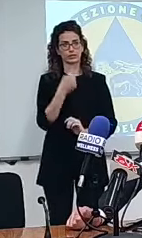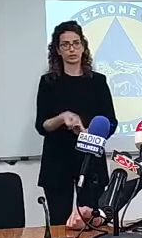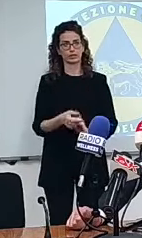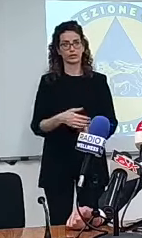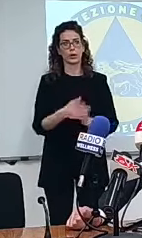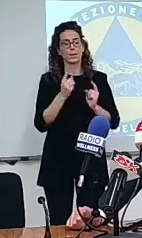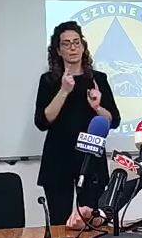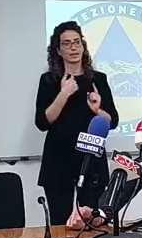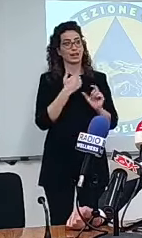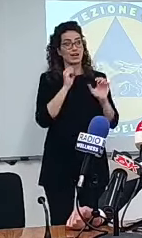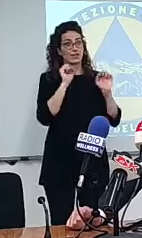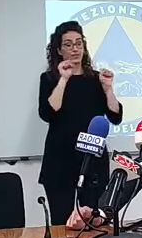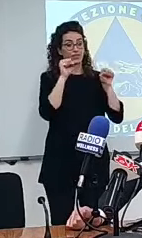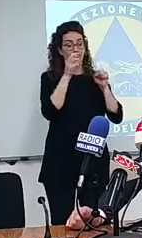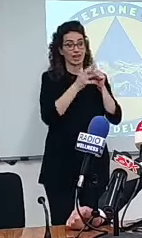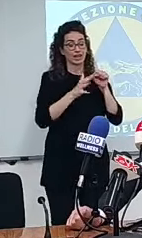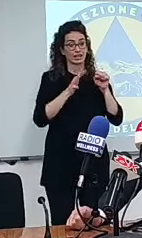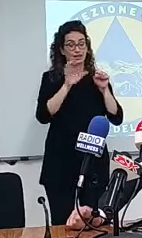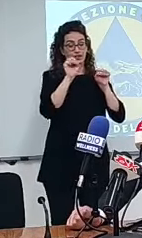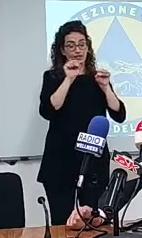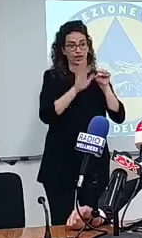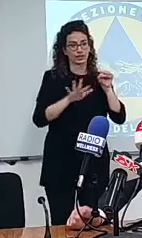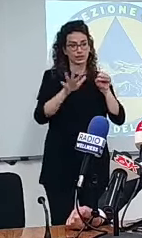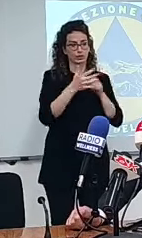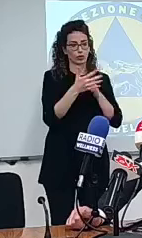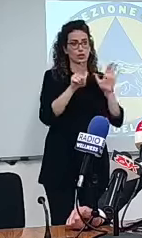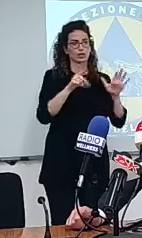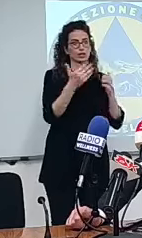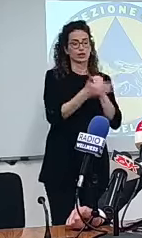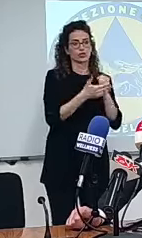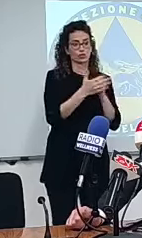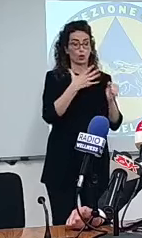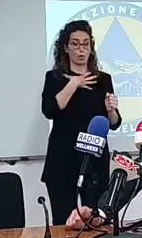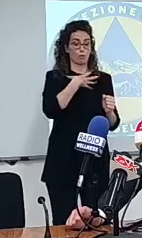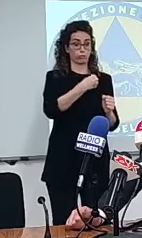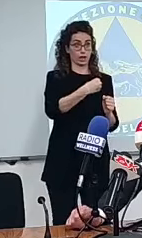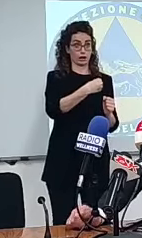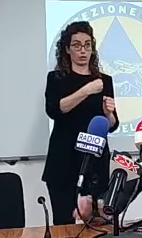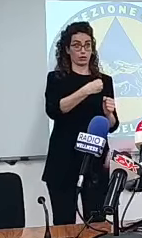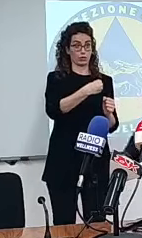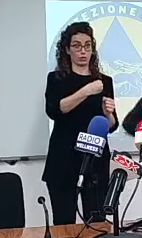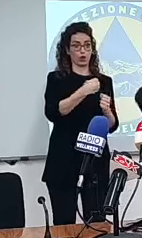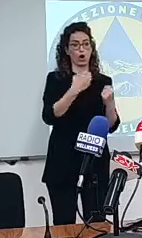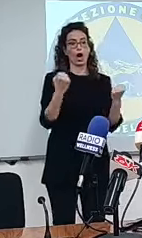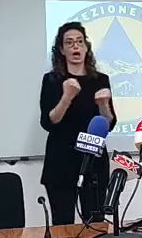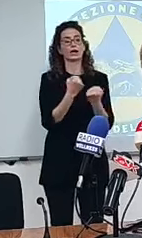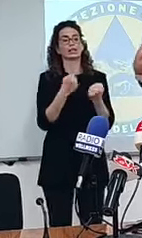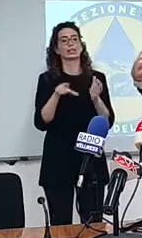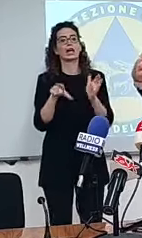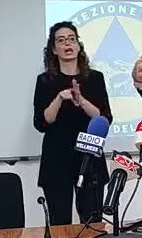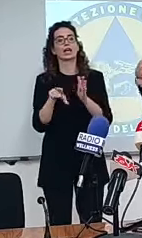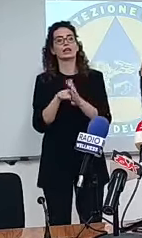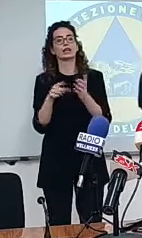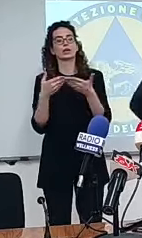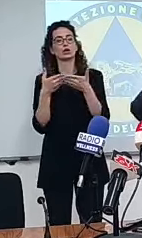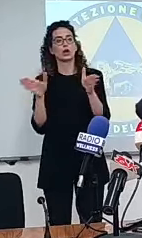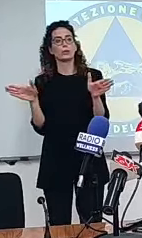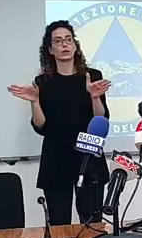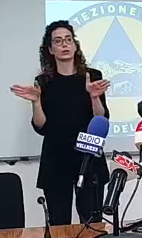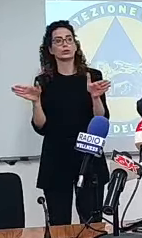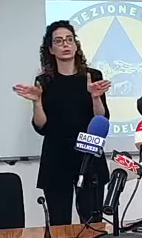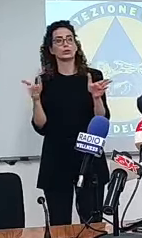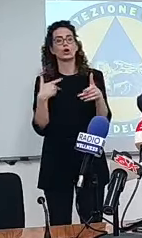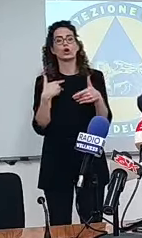anche se il Veneto va in zona bianca dal 7 di giugno, le attività che per decreto di aperture hanno la loro riapertura posticipate,